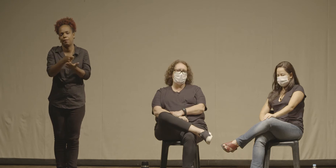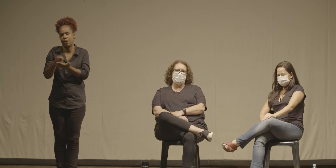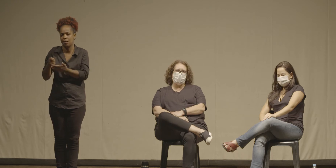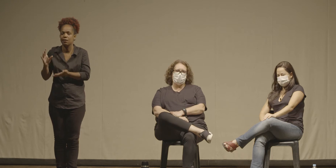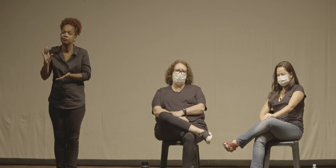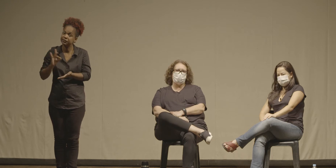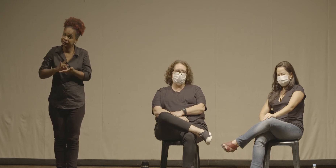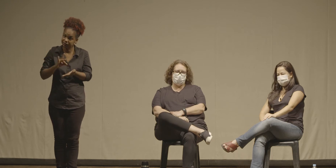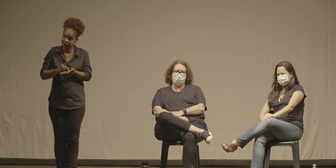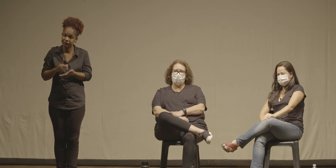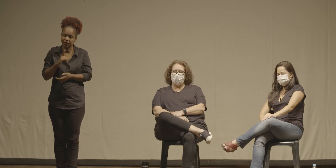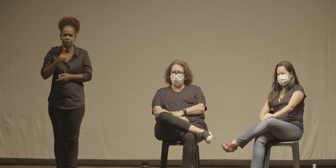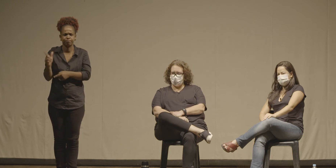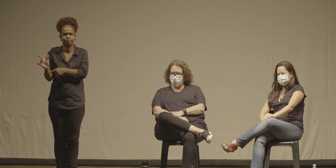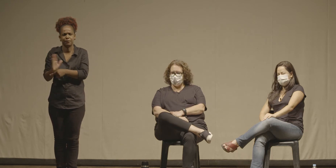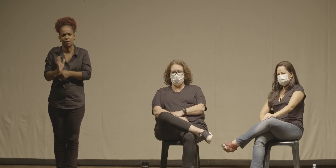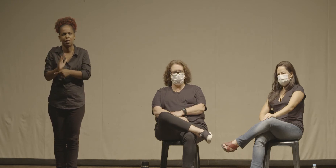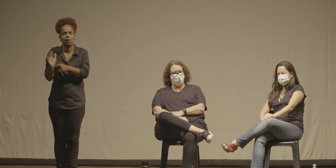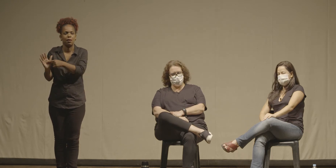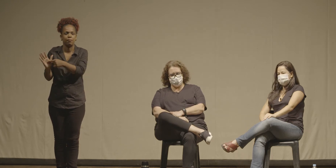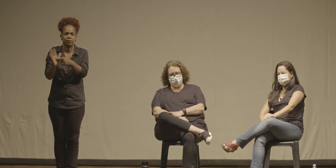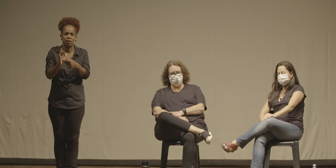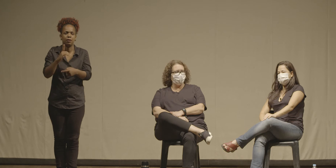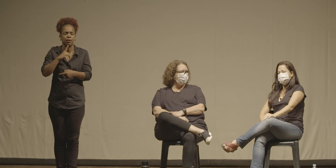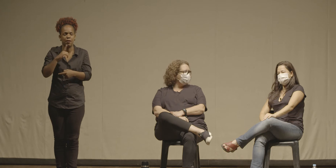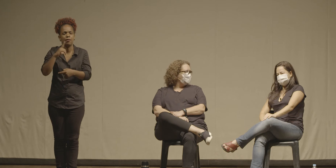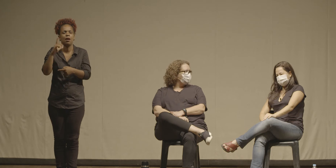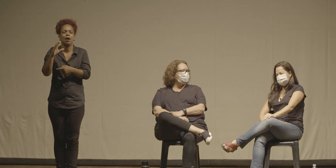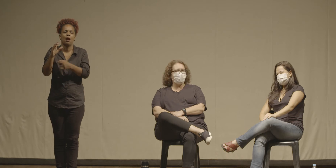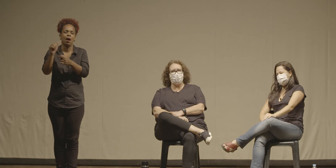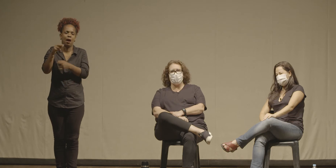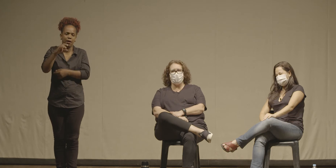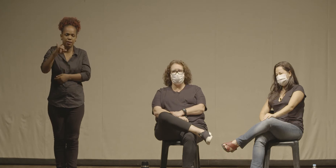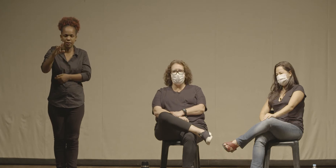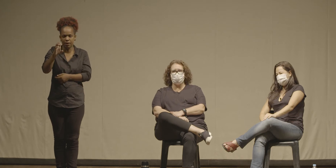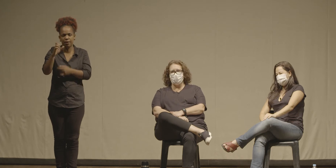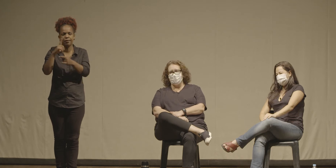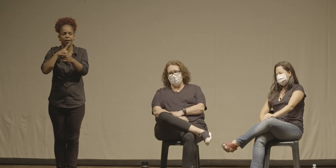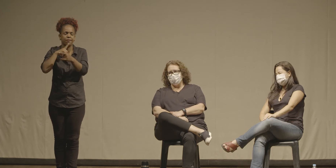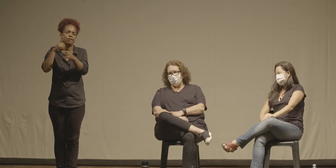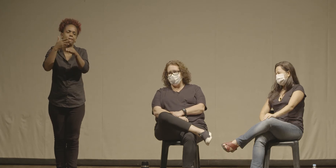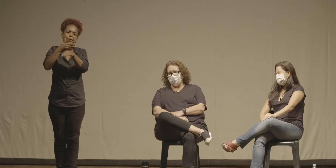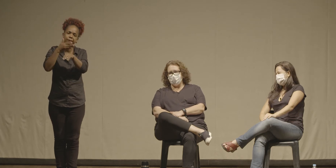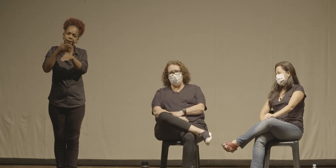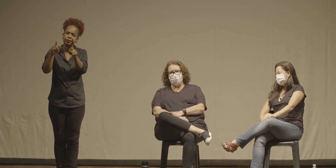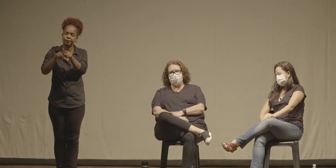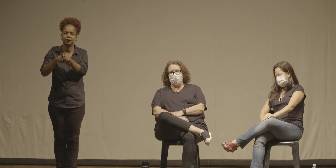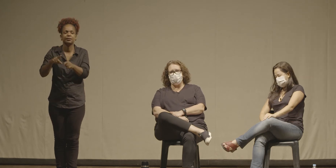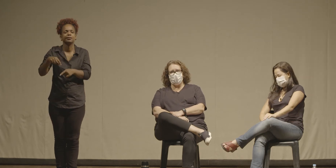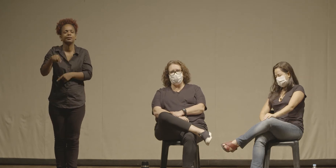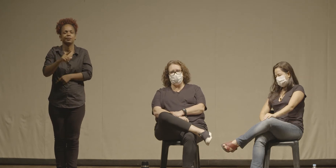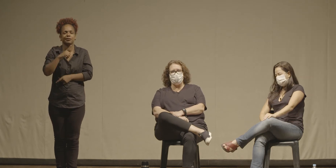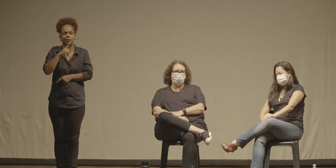realmente um cinema para exibir, para pontuar na Ancine, né, tudo aquilo que a gente sabe que